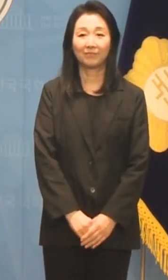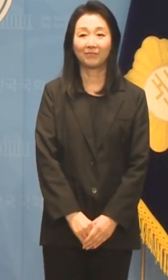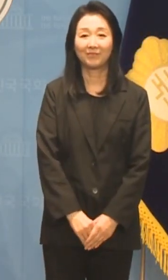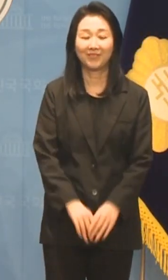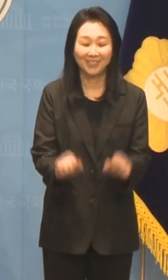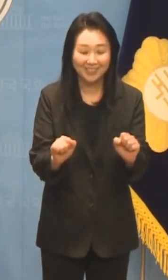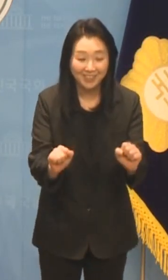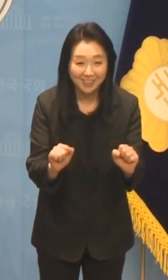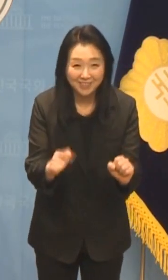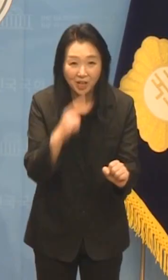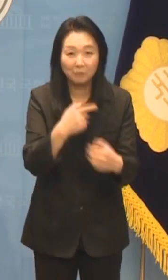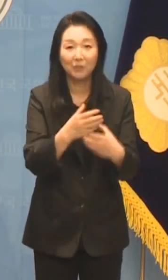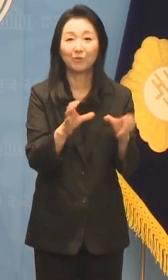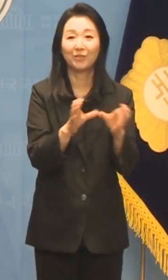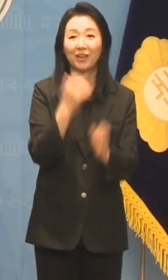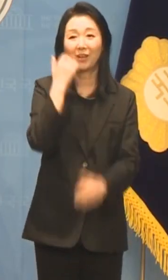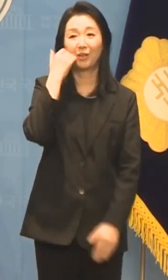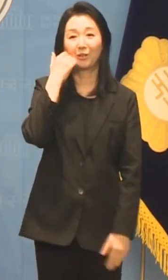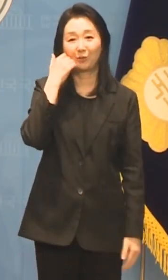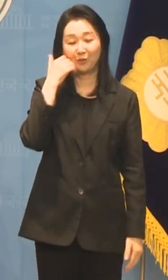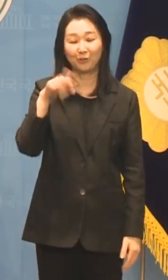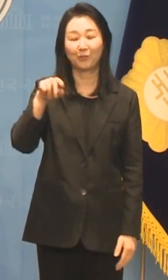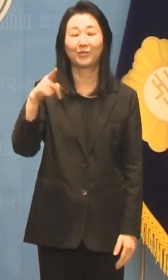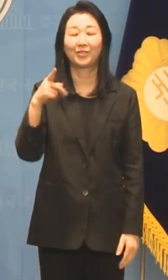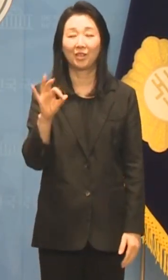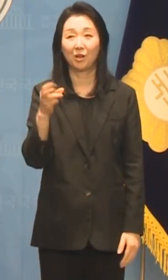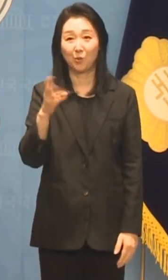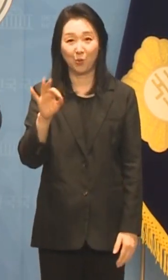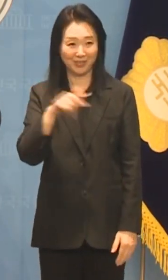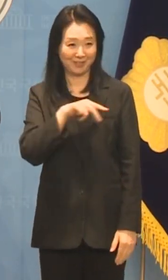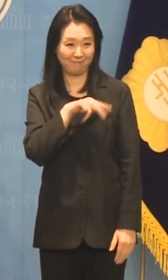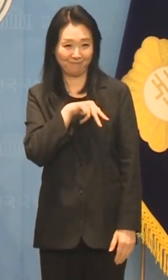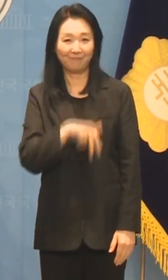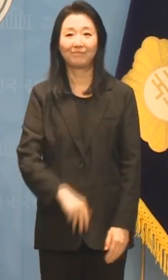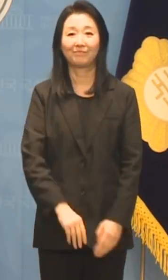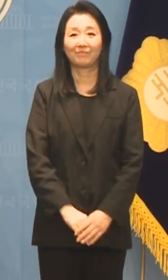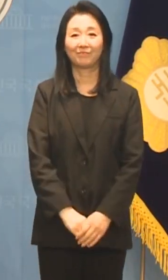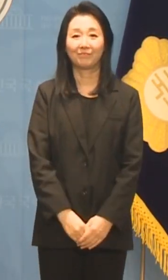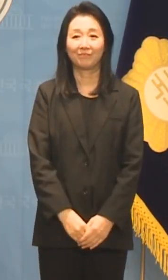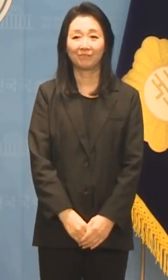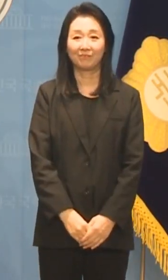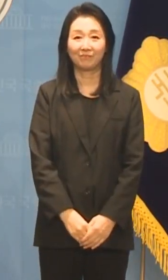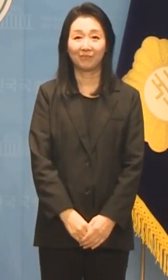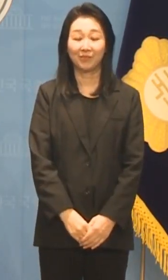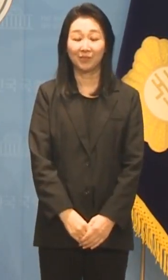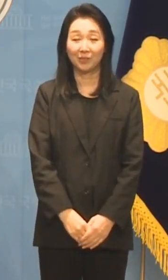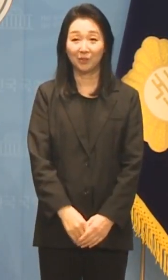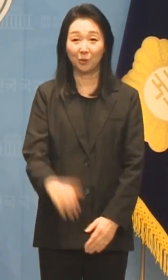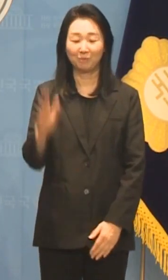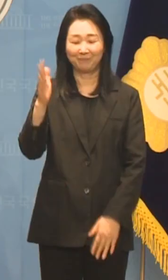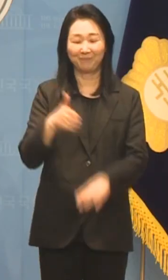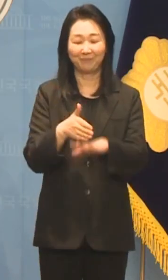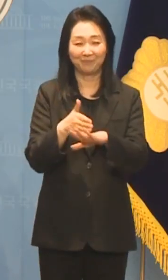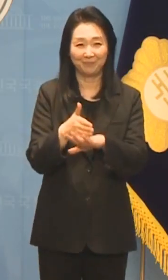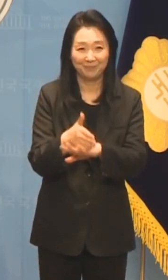네, 안녕하십니까. 더불어민주당 전용기 국회의원입니다. 조금 늦게 기자회견 진행하게 된